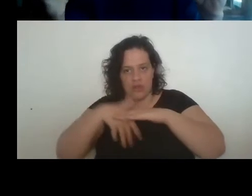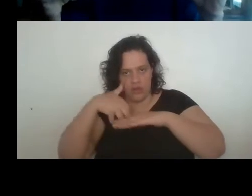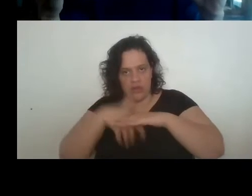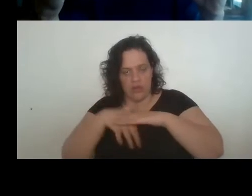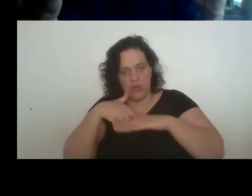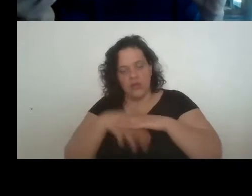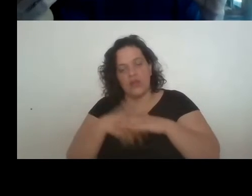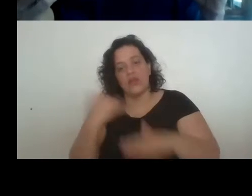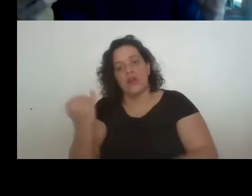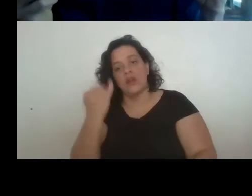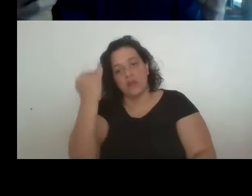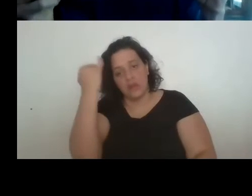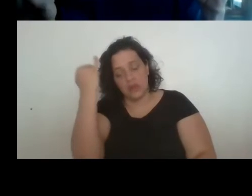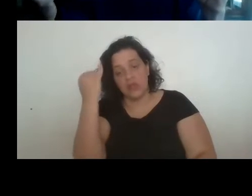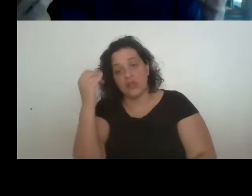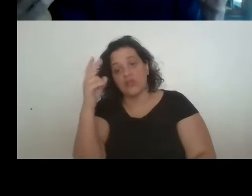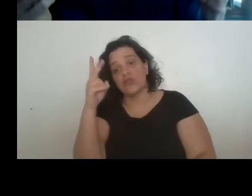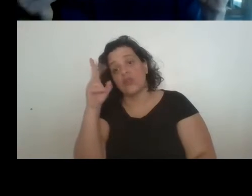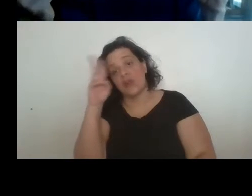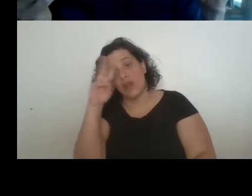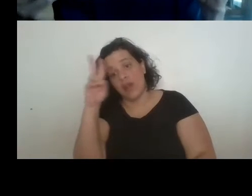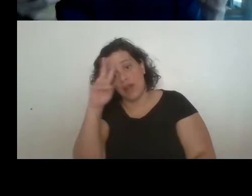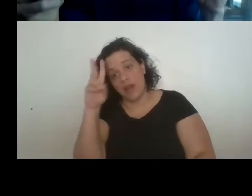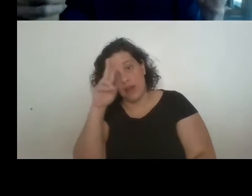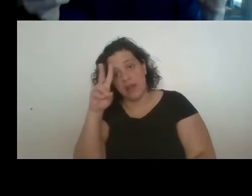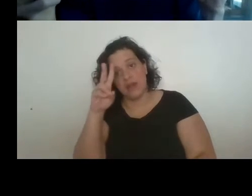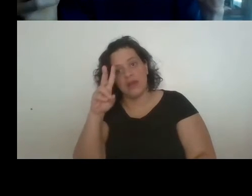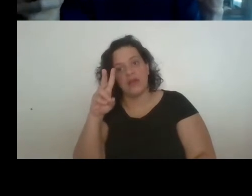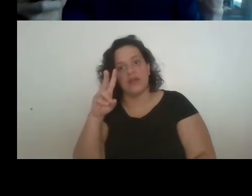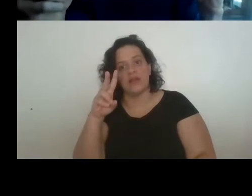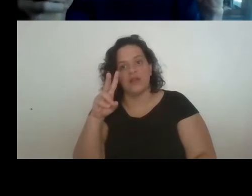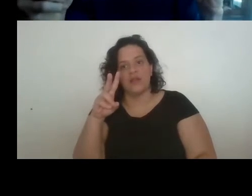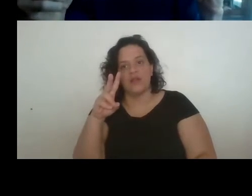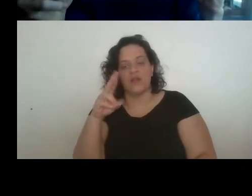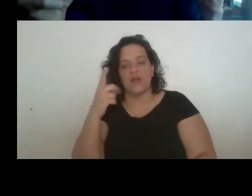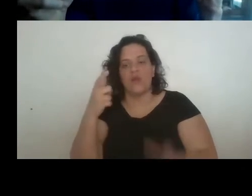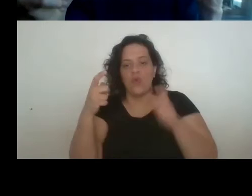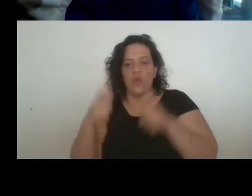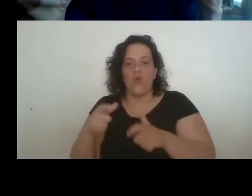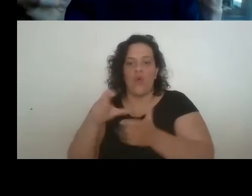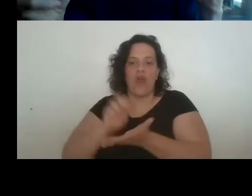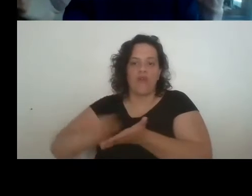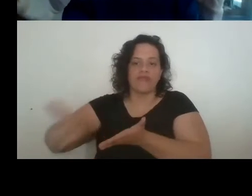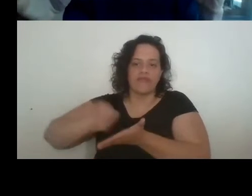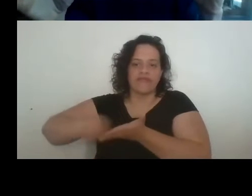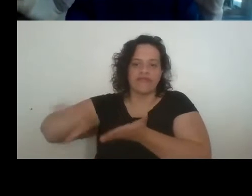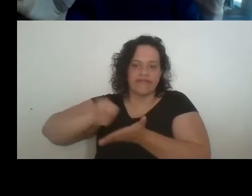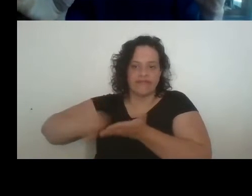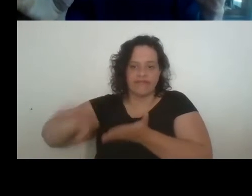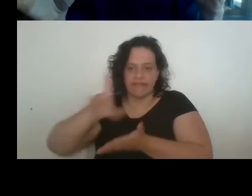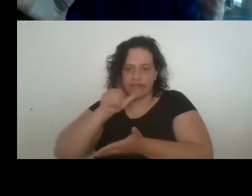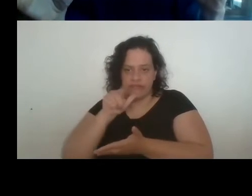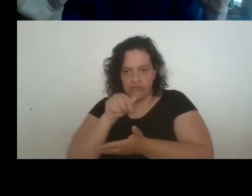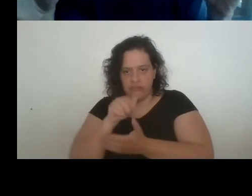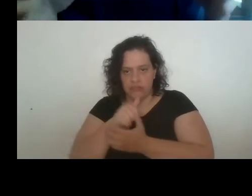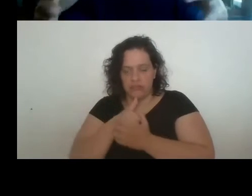também, lembra de projetar sempre um ladrão para o excedente da água de chuva. Tá? Vamos